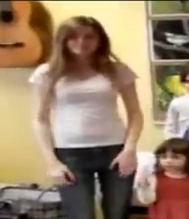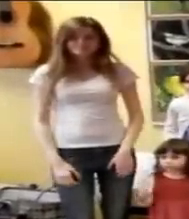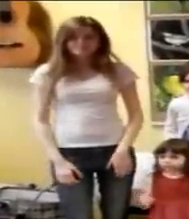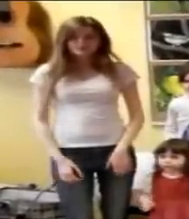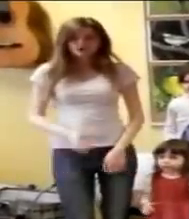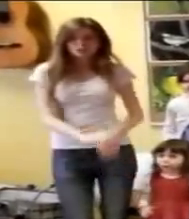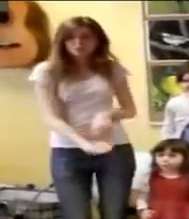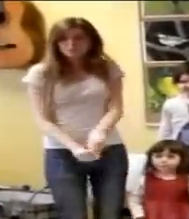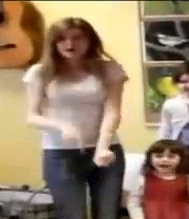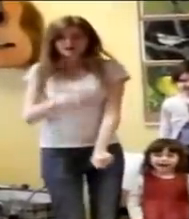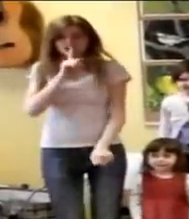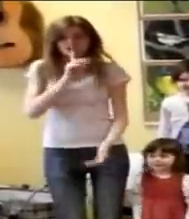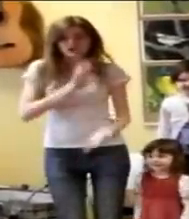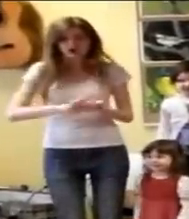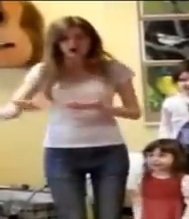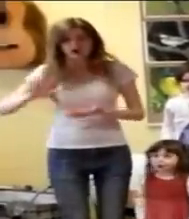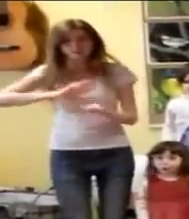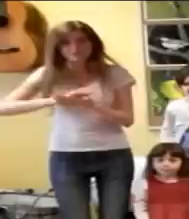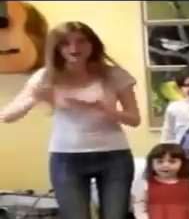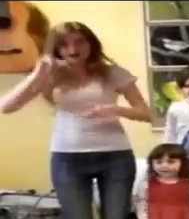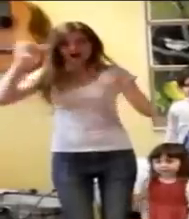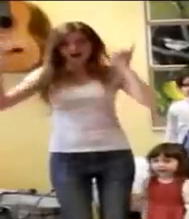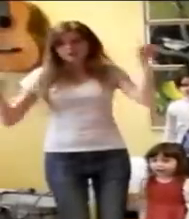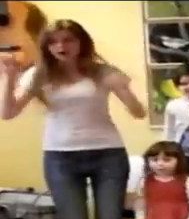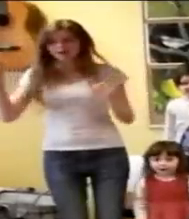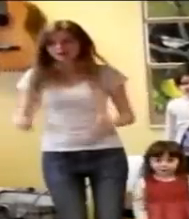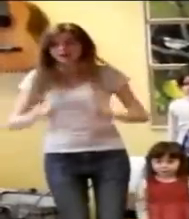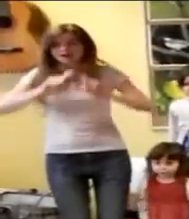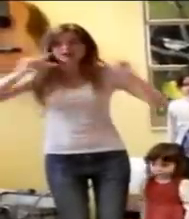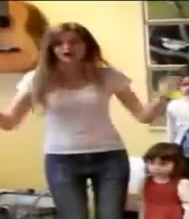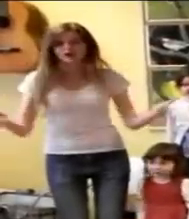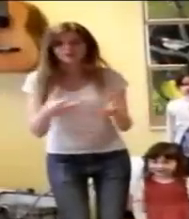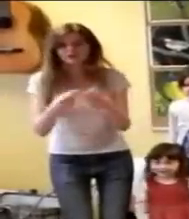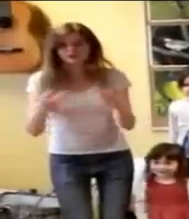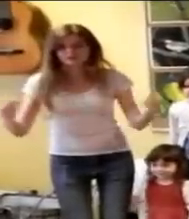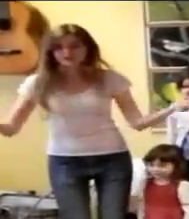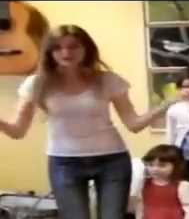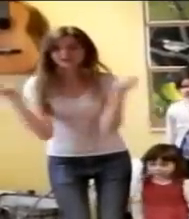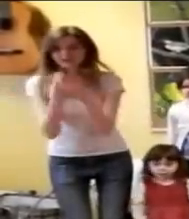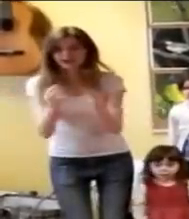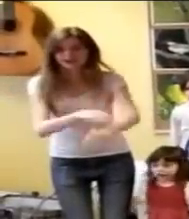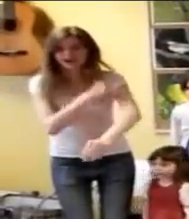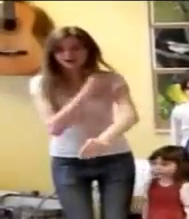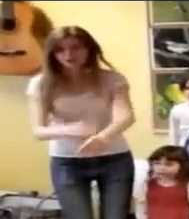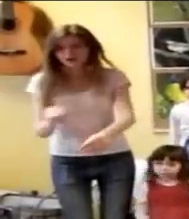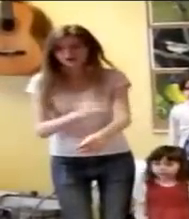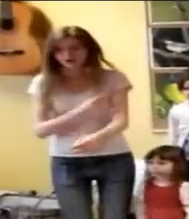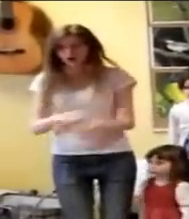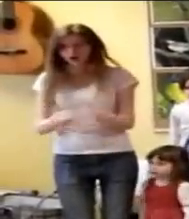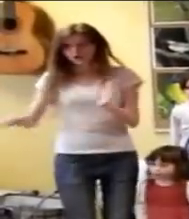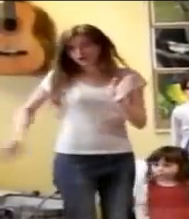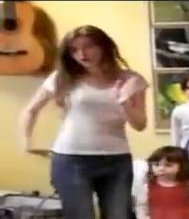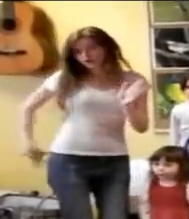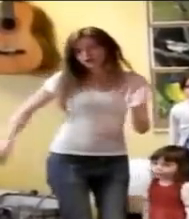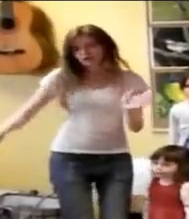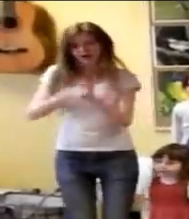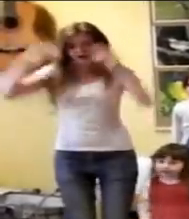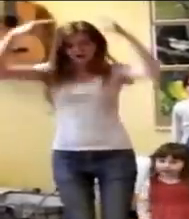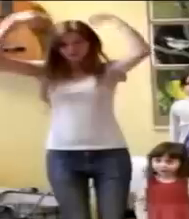Sto pań cicho, bez nałasu, cały miękki jak zakwasu, odnokona, a z